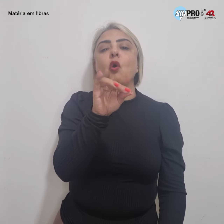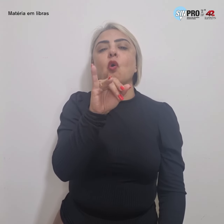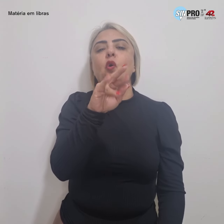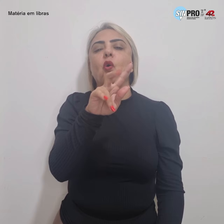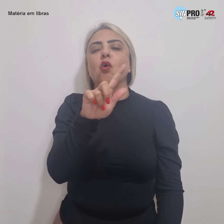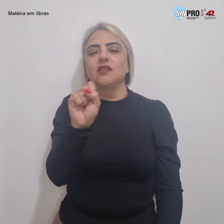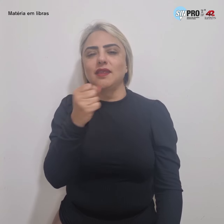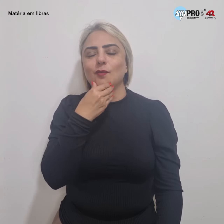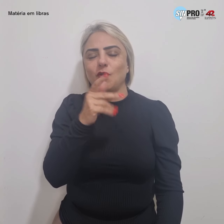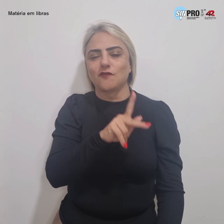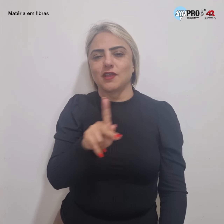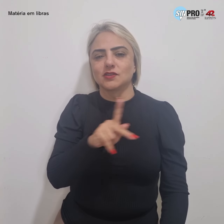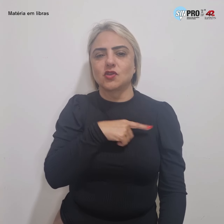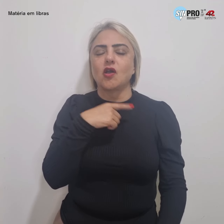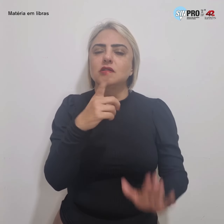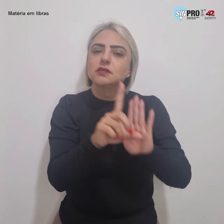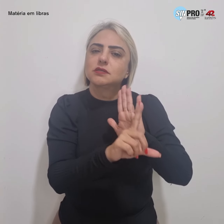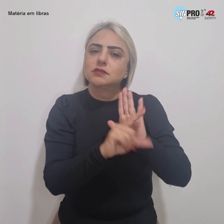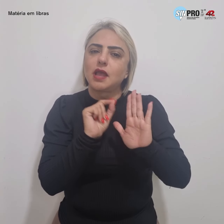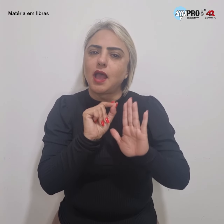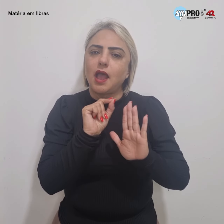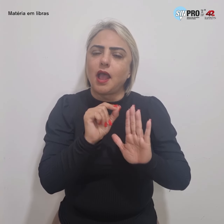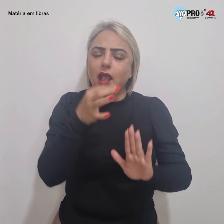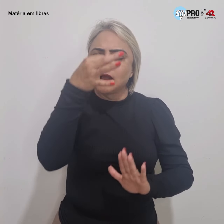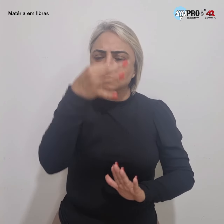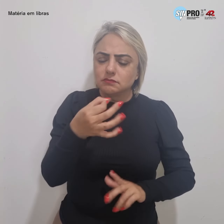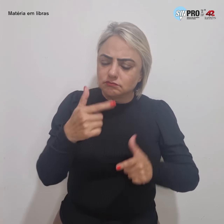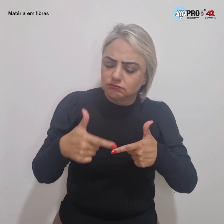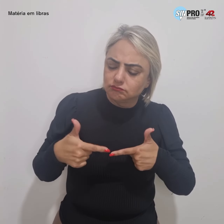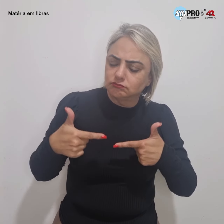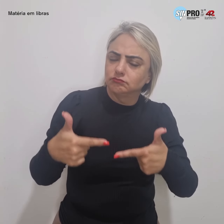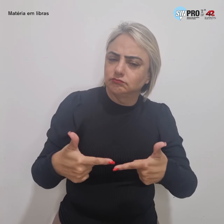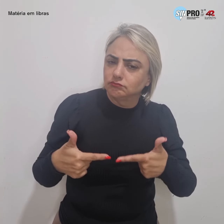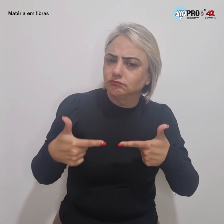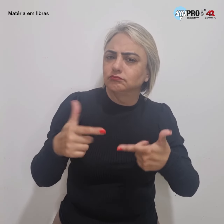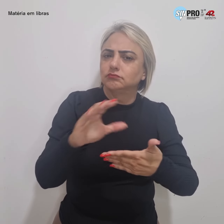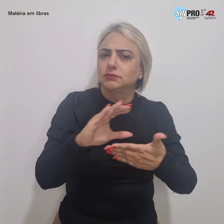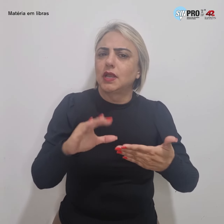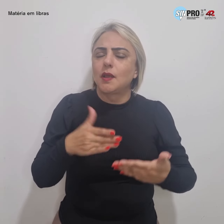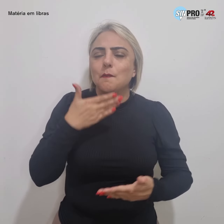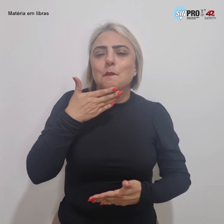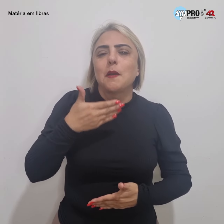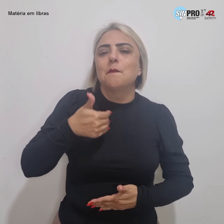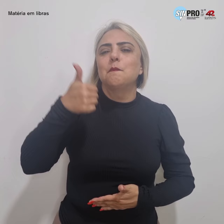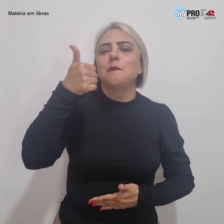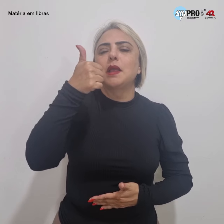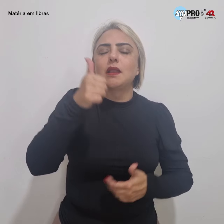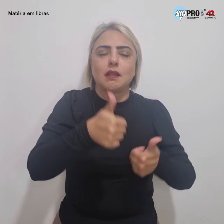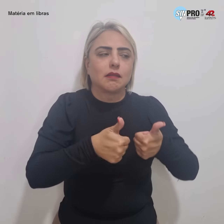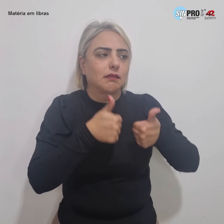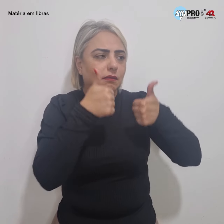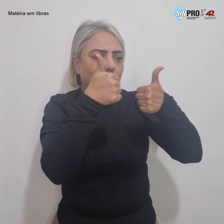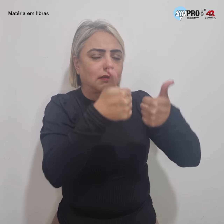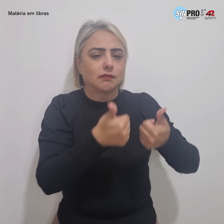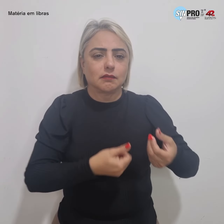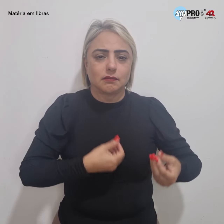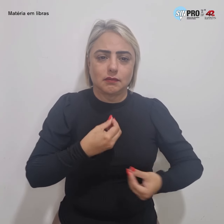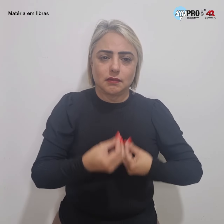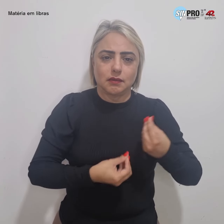Suez, ressalta a justa luta da categoria por uma melhoria de qualidade de vida, na redução